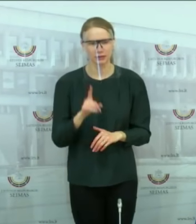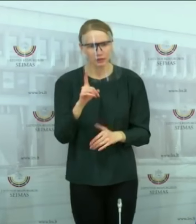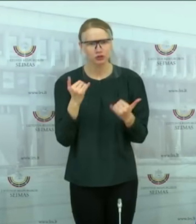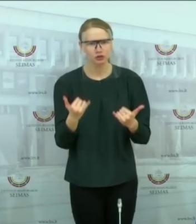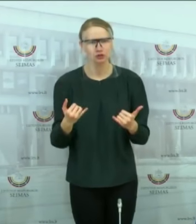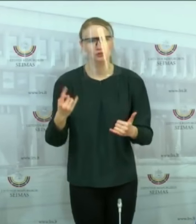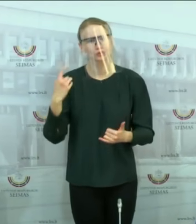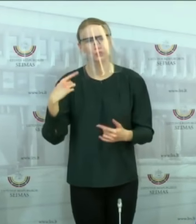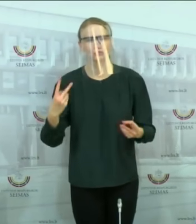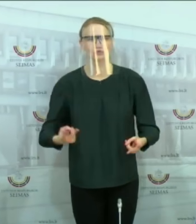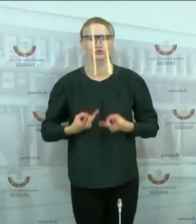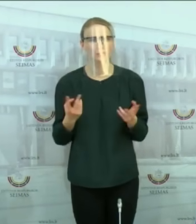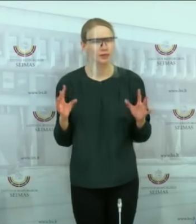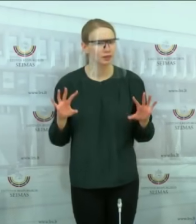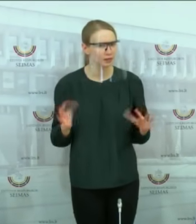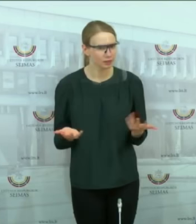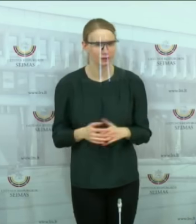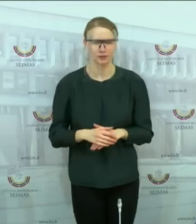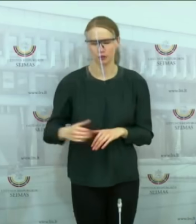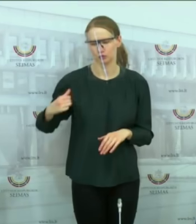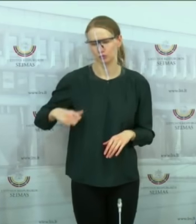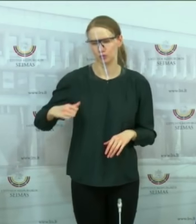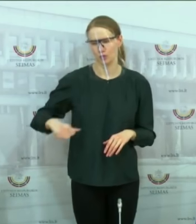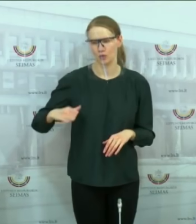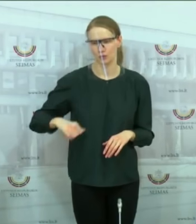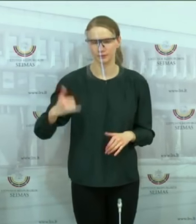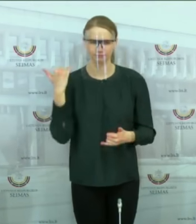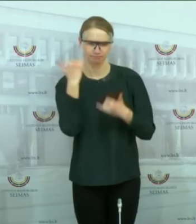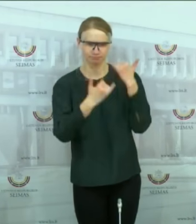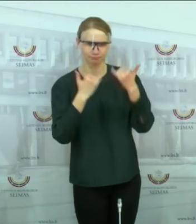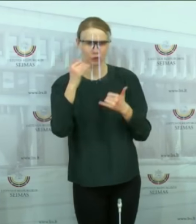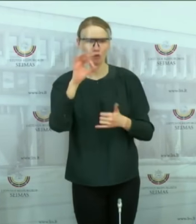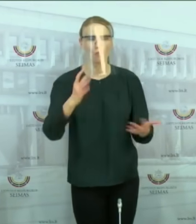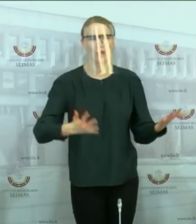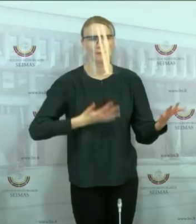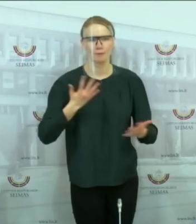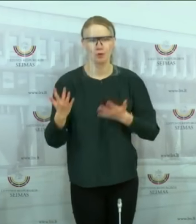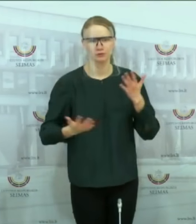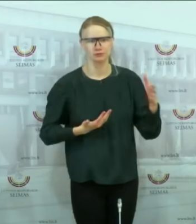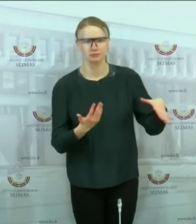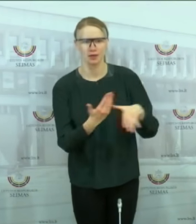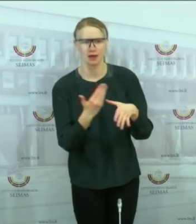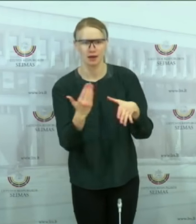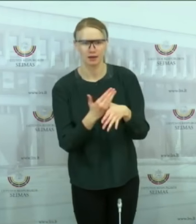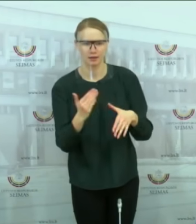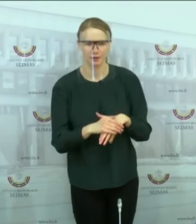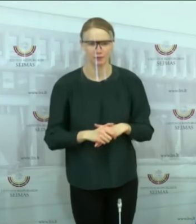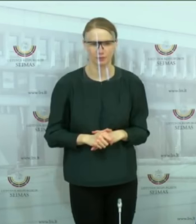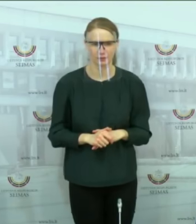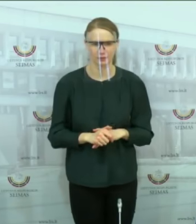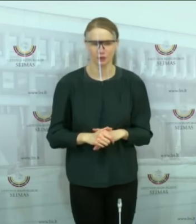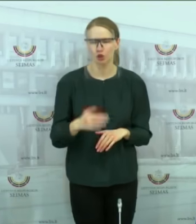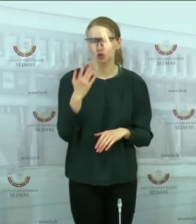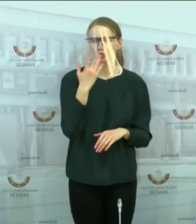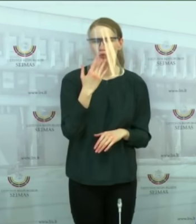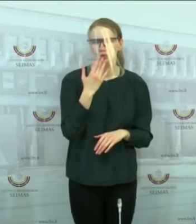yra, kad žmonės kreipiasi ir skambina į emocinės pagalbos liniją, nori dar kartą ją priminti, tai